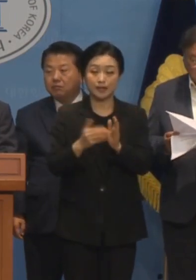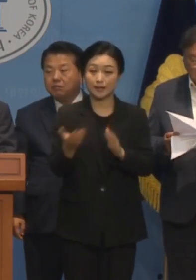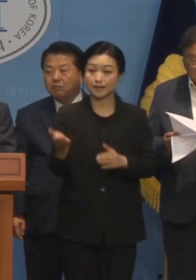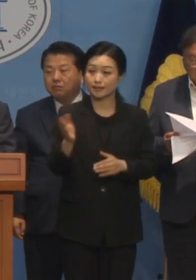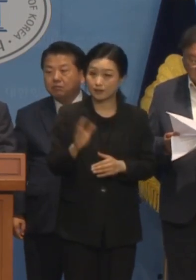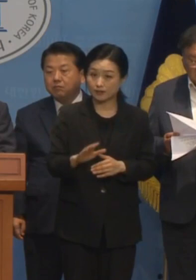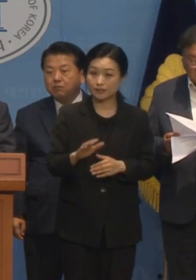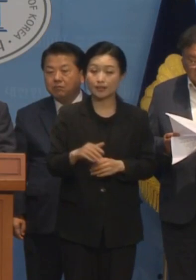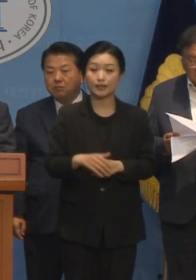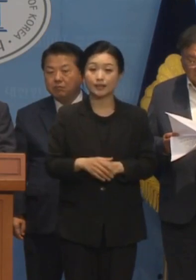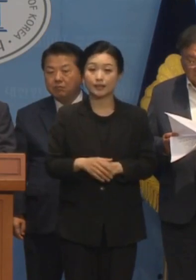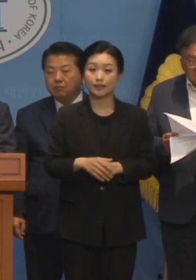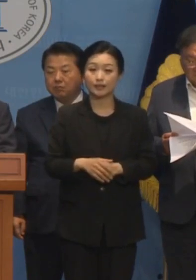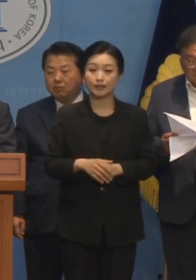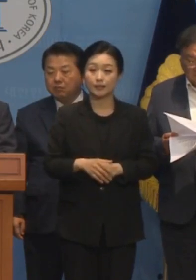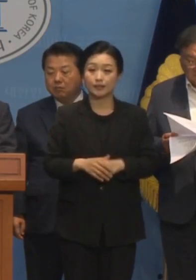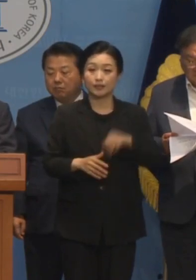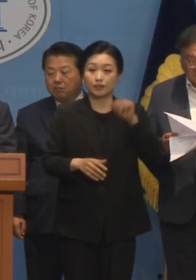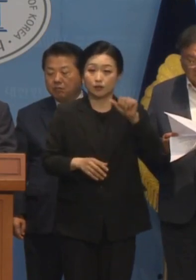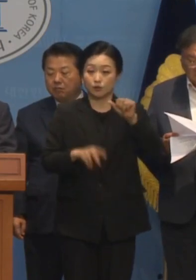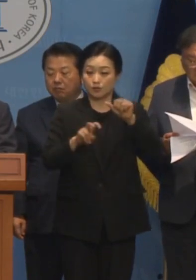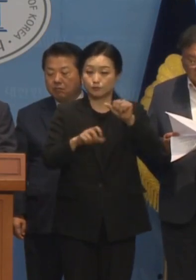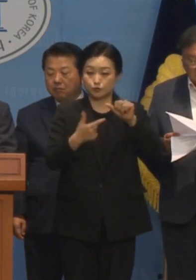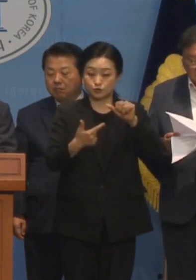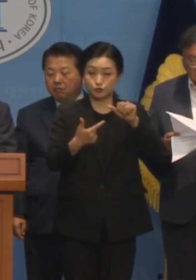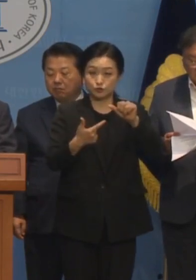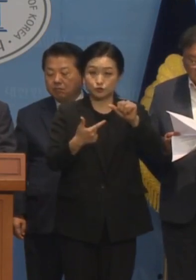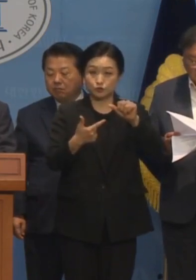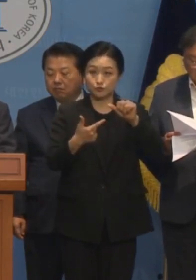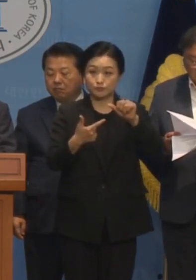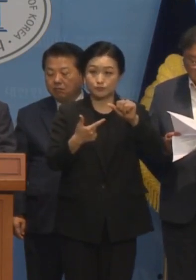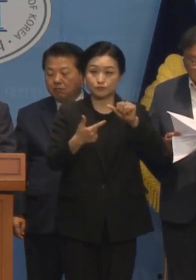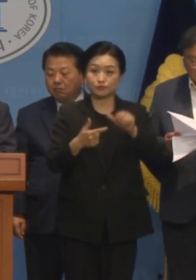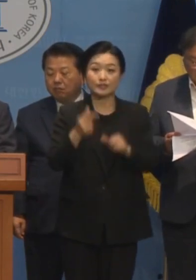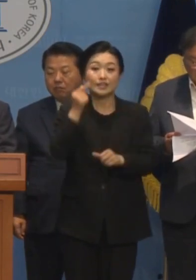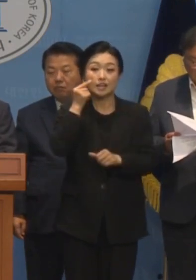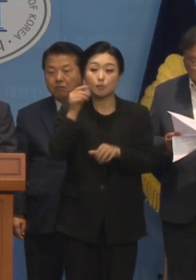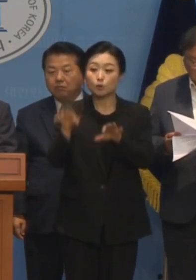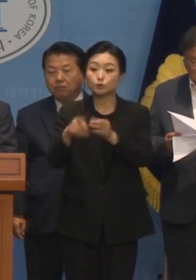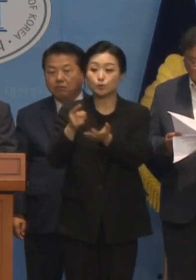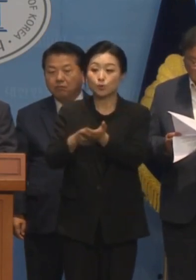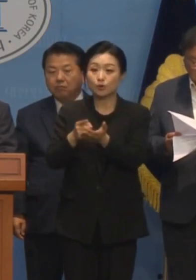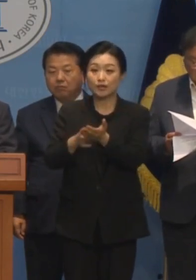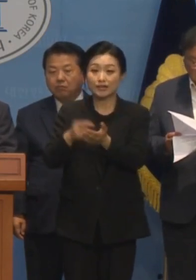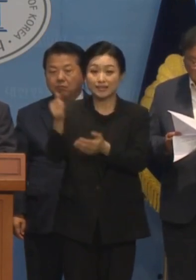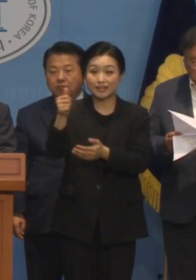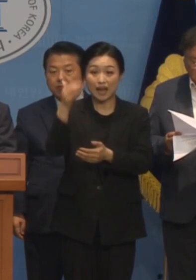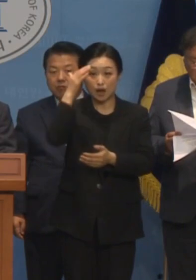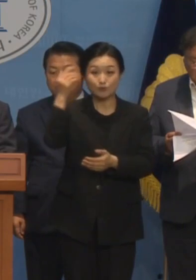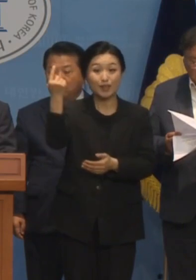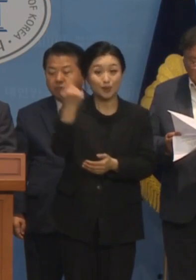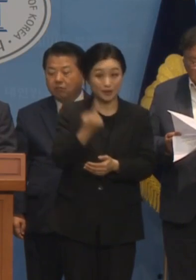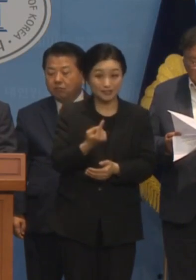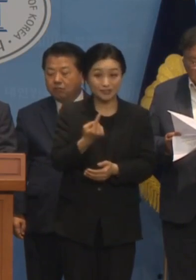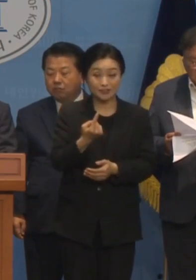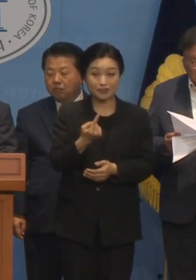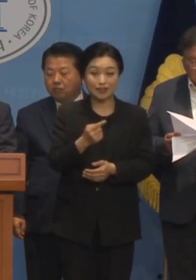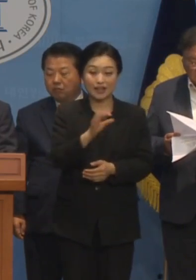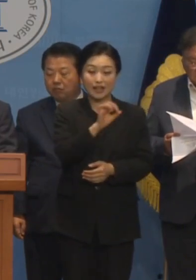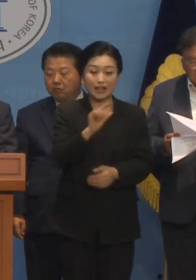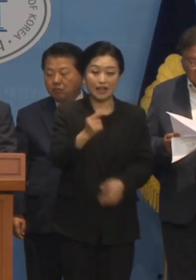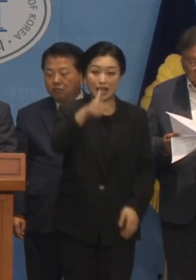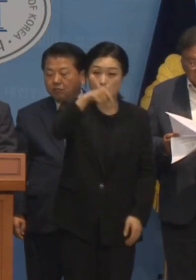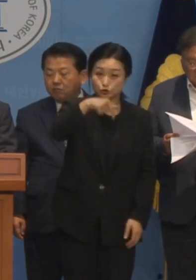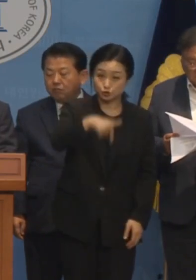그 직후인 같은 달 26일 기시다 일본 총리가 한국을 찾았습니다.